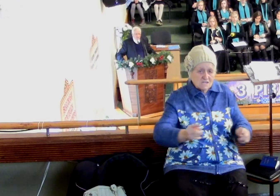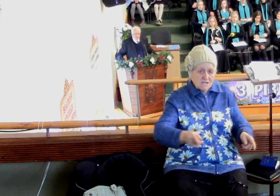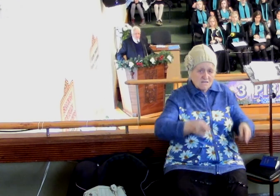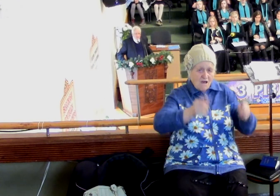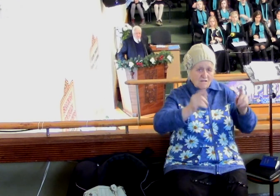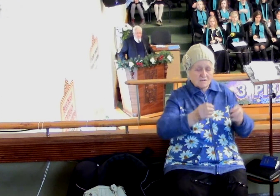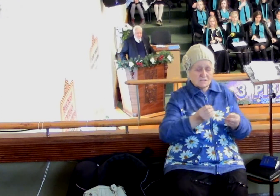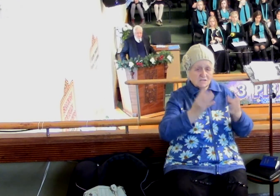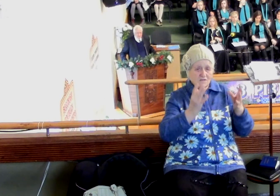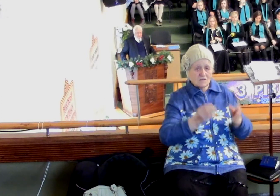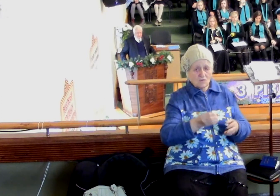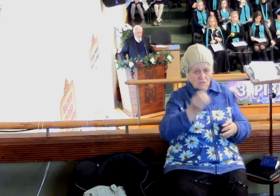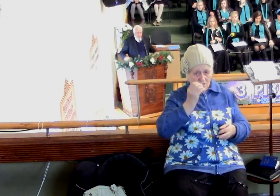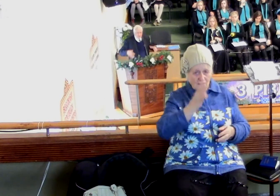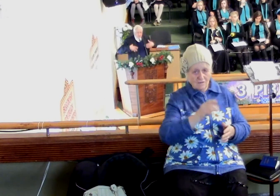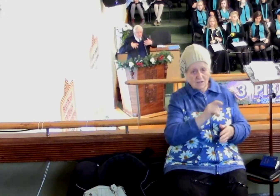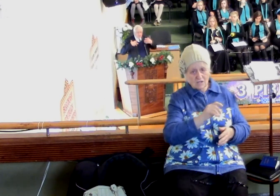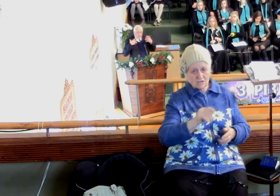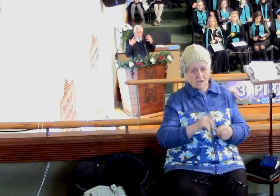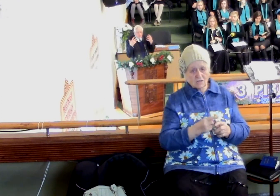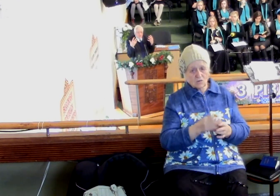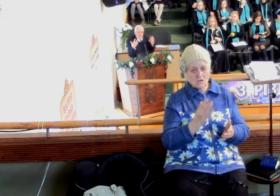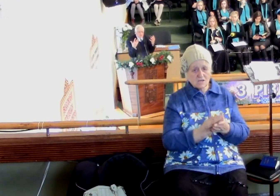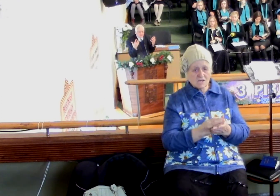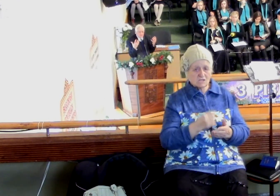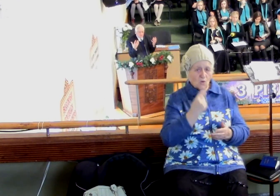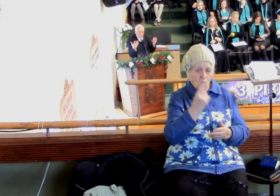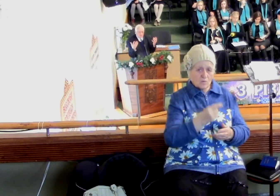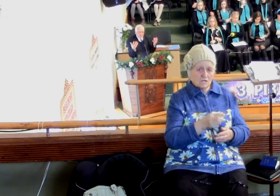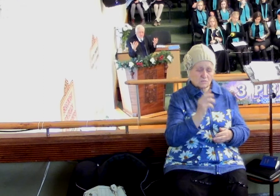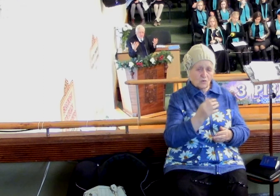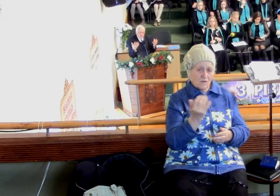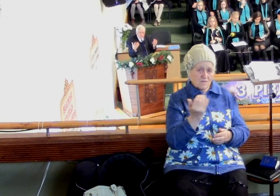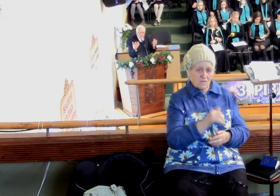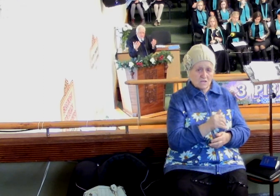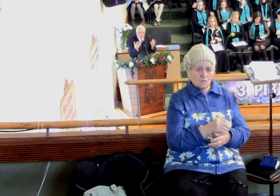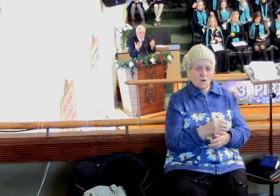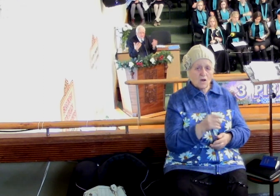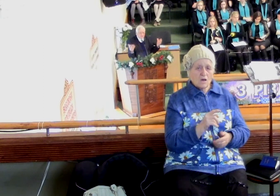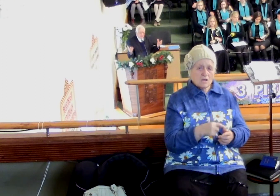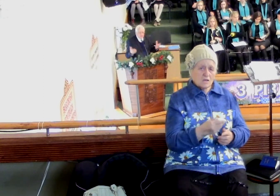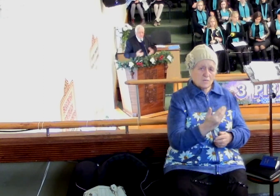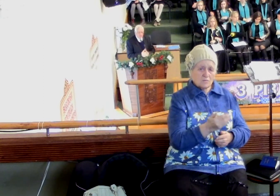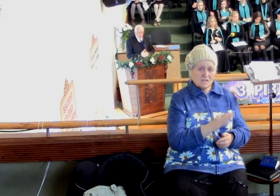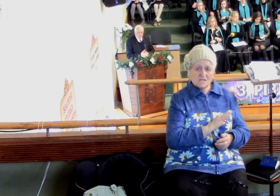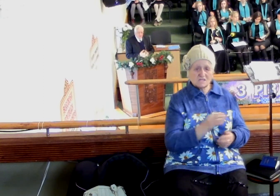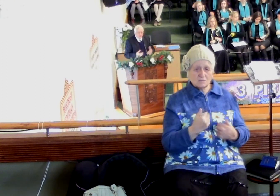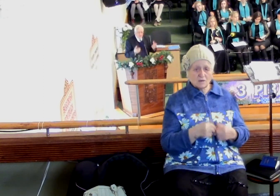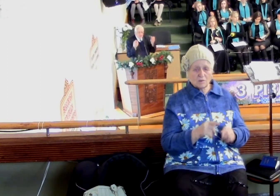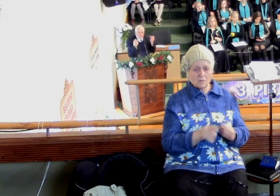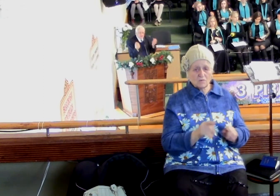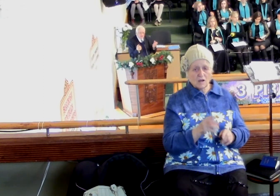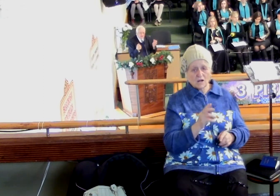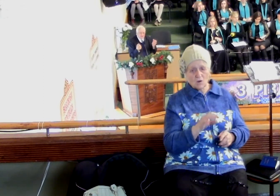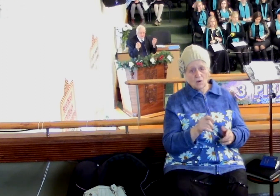благовествования во славе Христа, который есть образ Бога невидимого. Ибо мы не себя проповедуем,